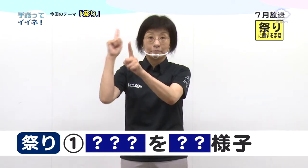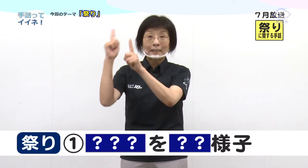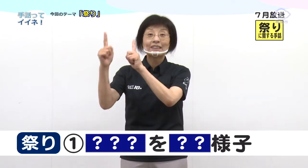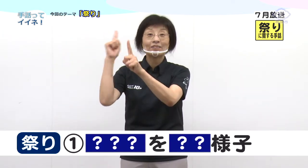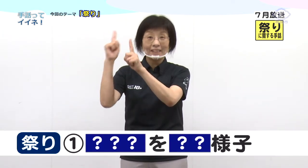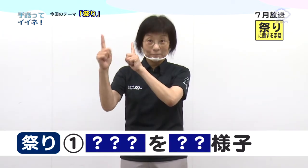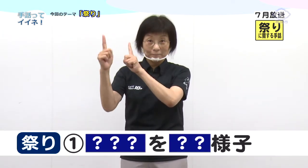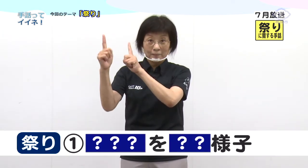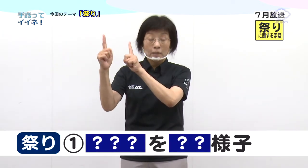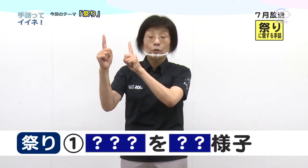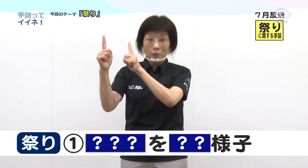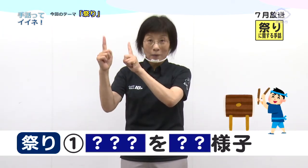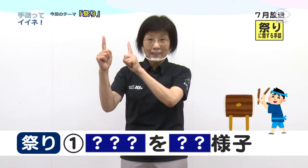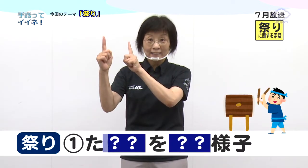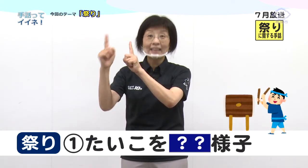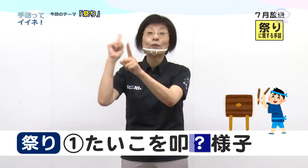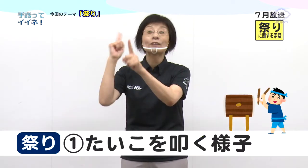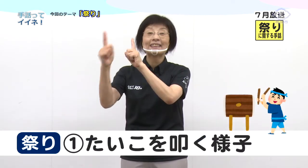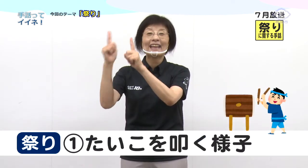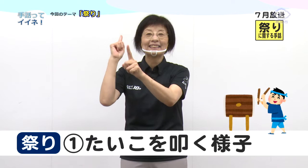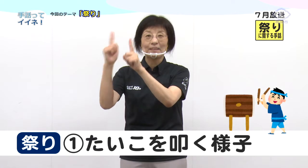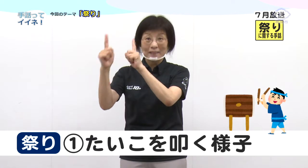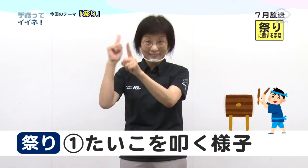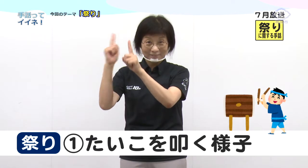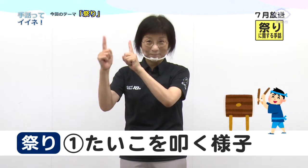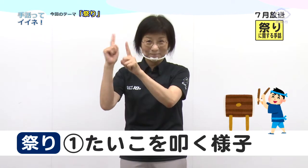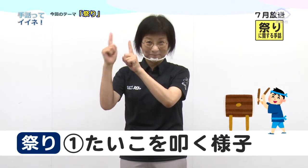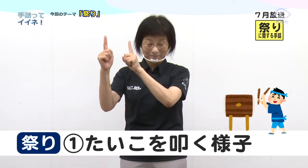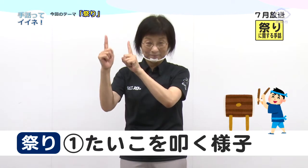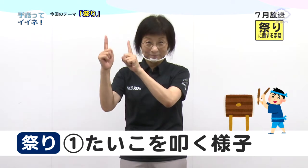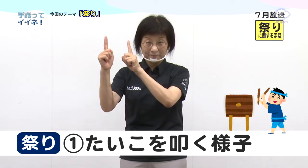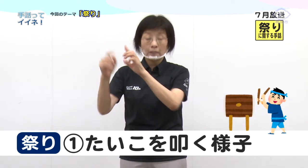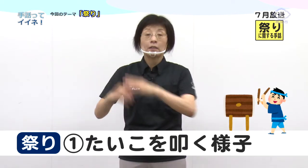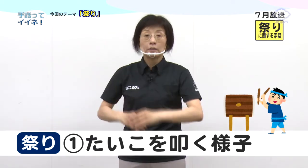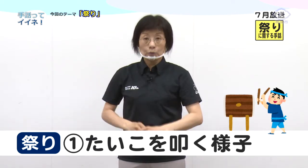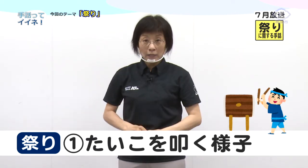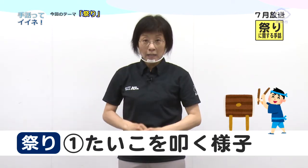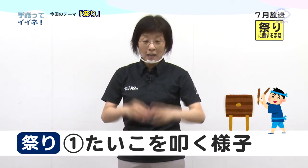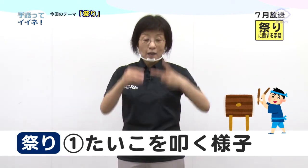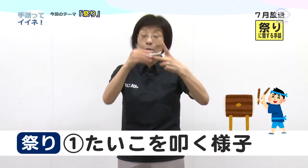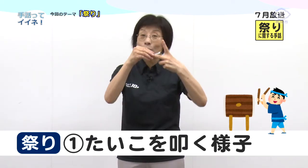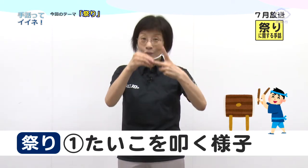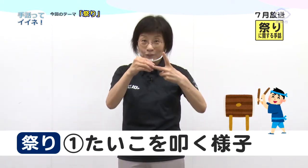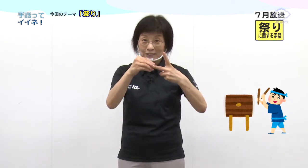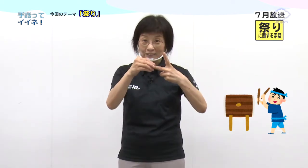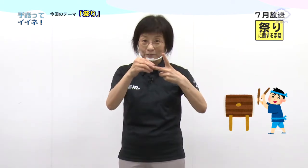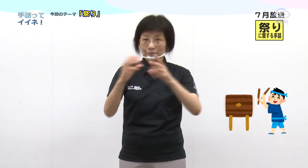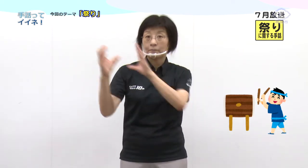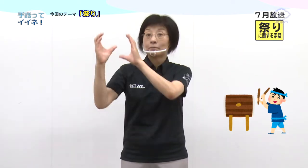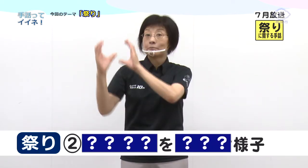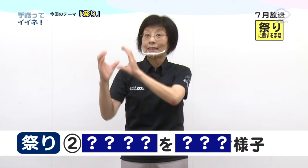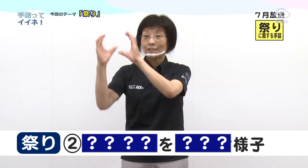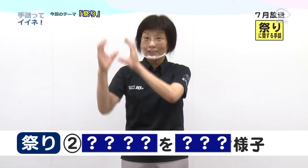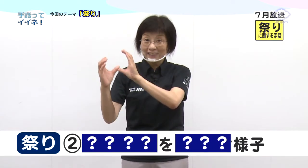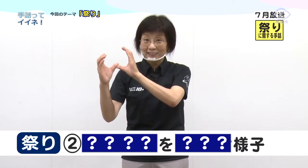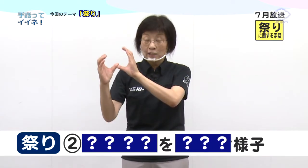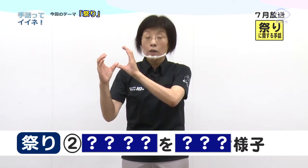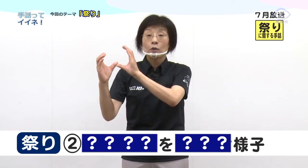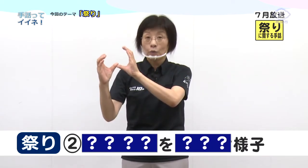祭り、これは太鼓を叩いています。それからもう一つ、祭り、これ